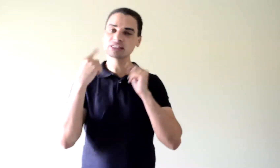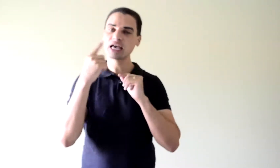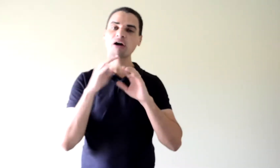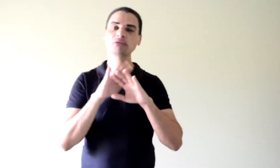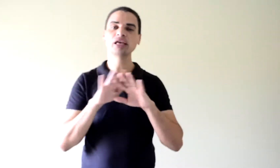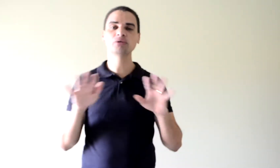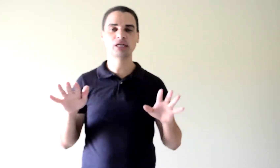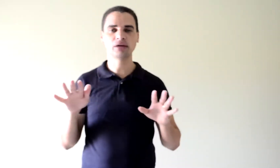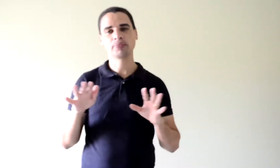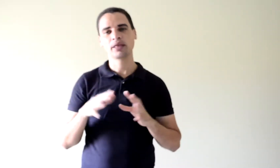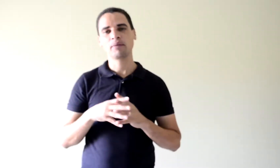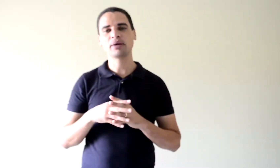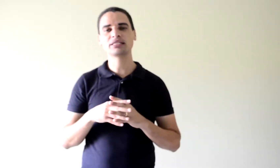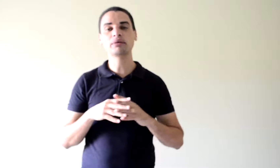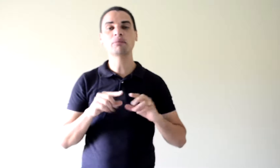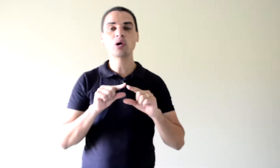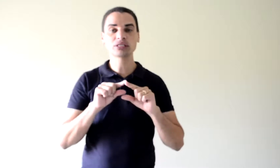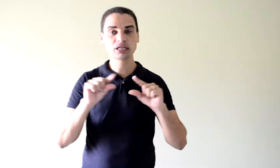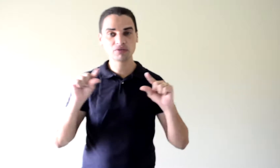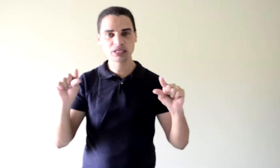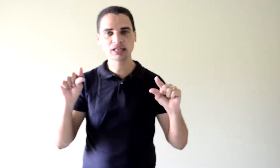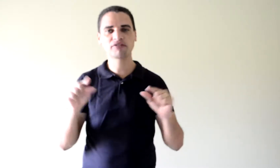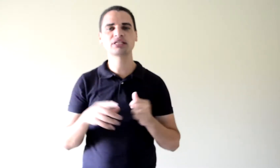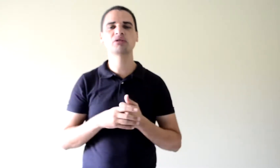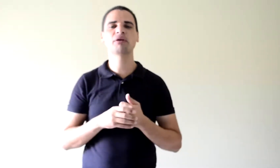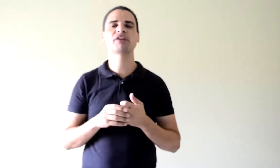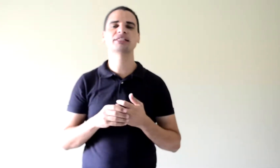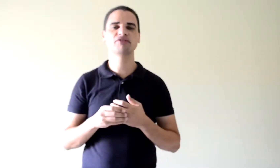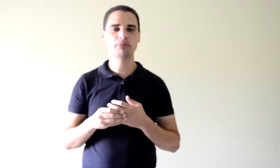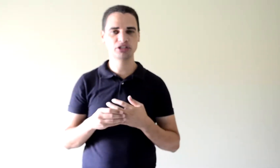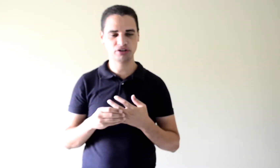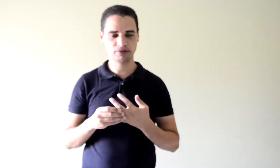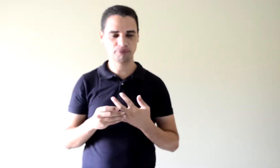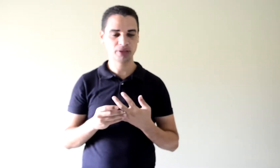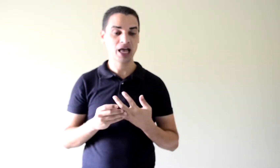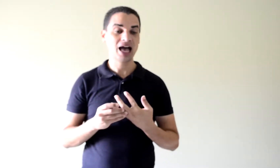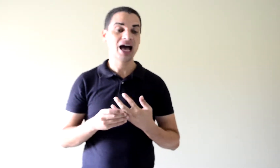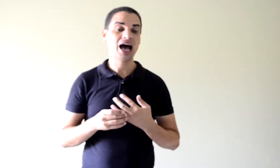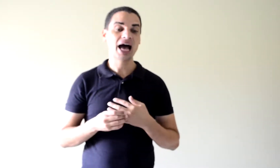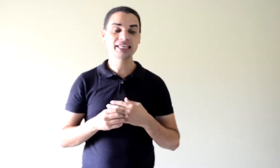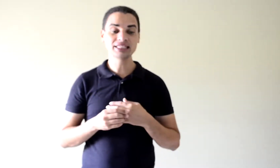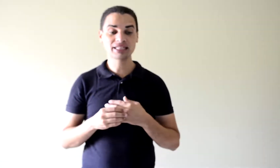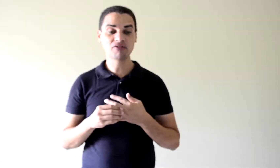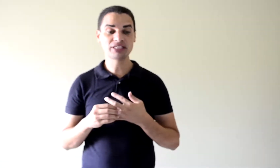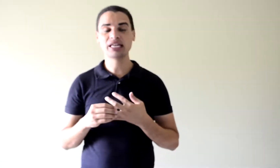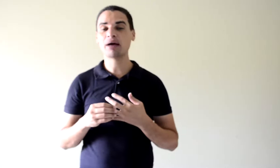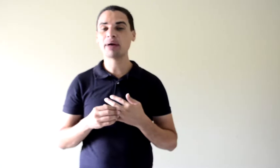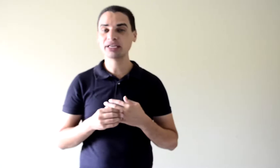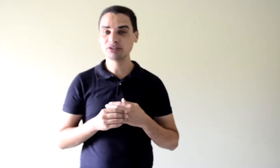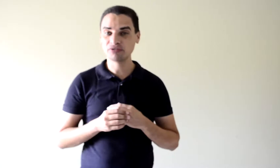facial neutra, mas que mostra que você está fazendo uma frase afirmativa. Aqui talvez seria mais